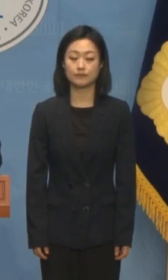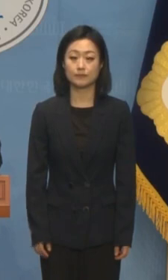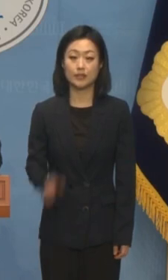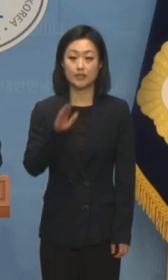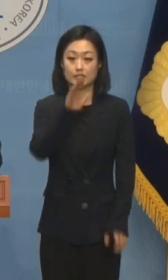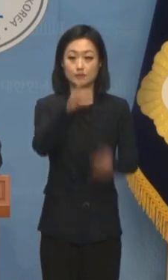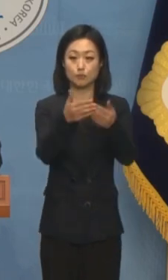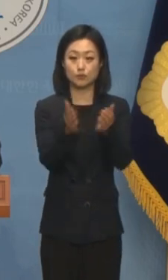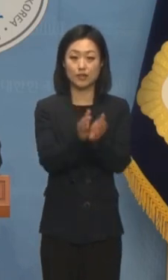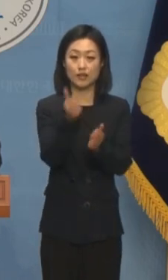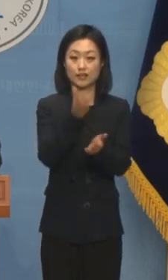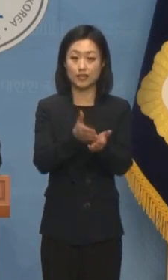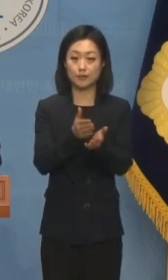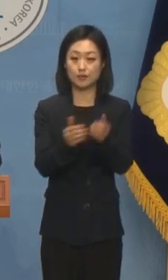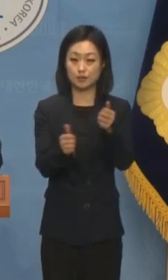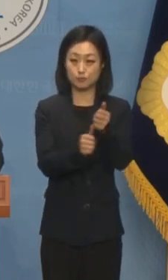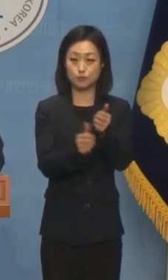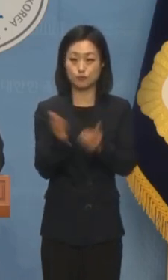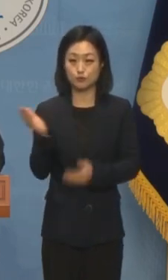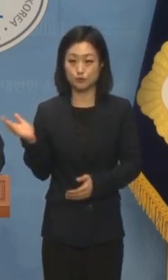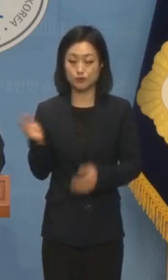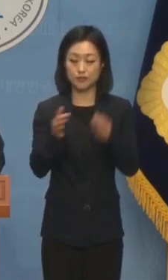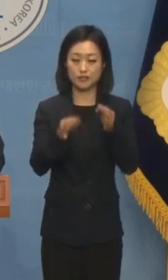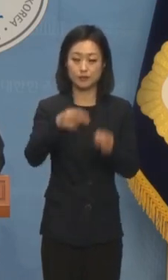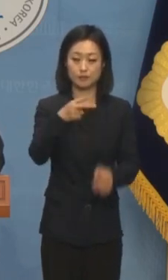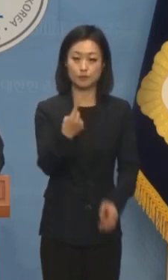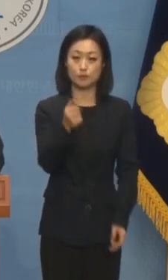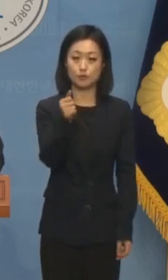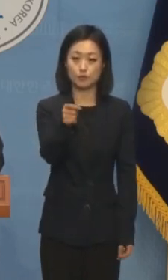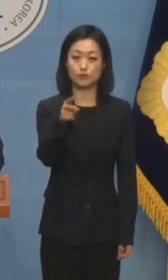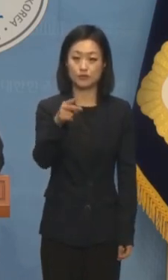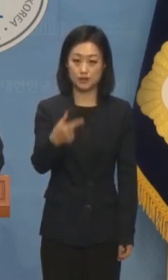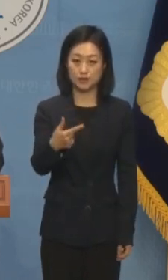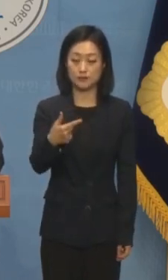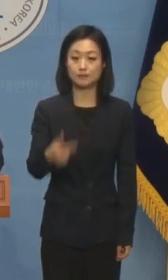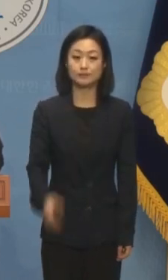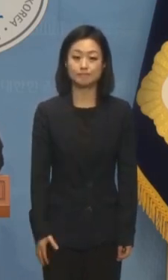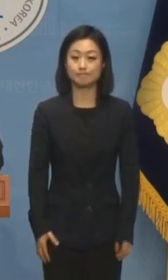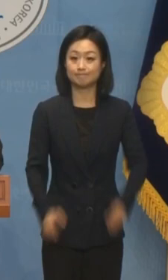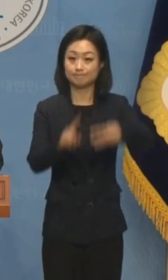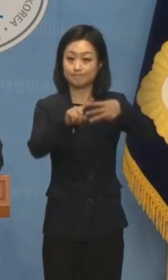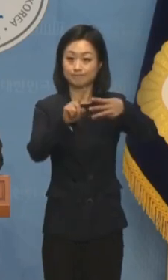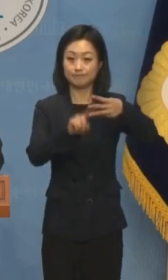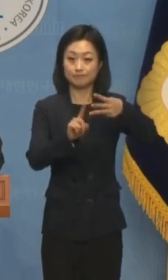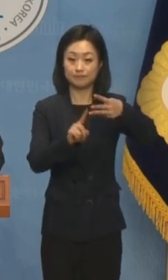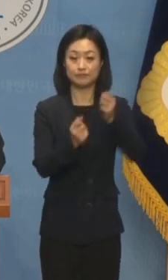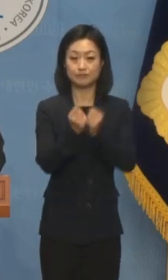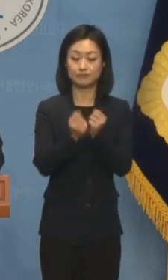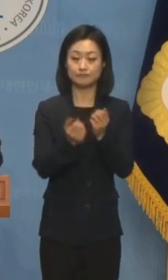진보당 부대변인 김도연입니다. 오전 브리핑 시작하겠습니다. 총 3건입니다.